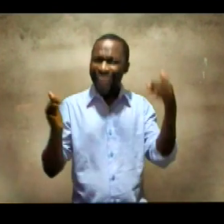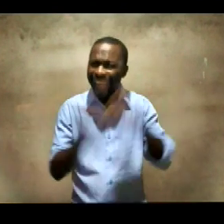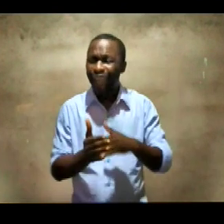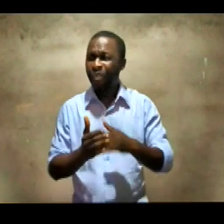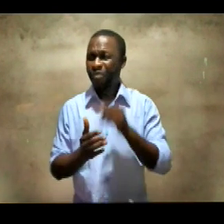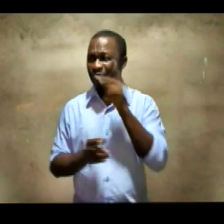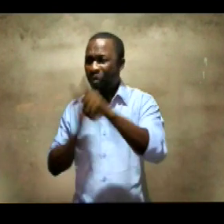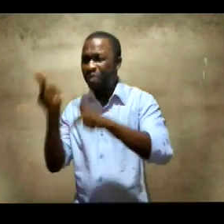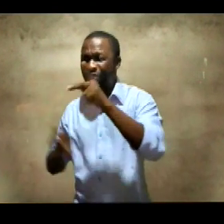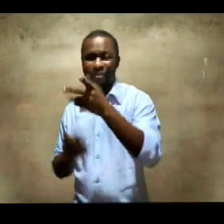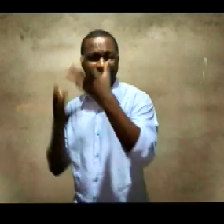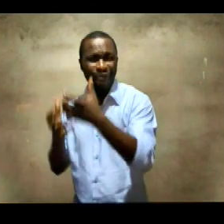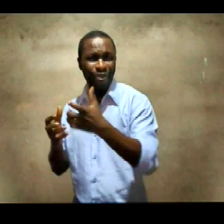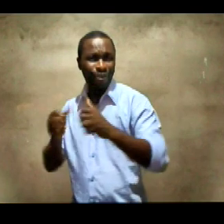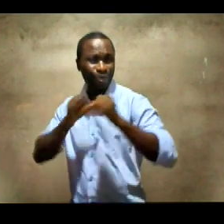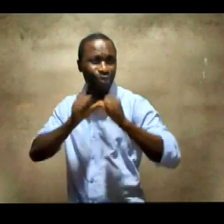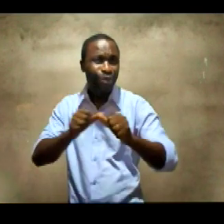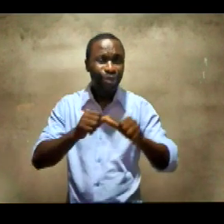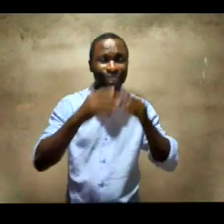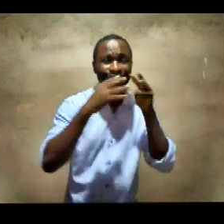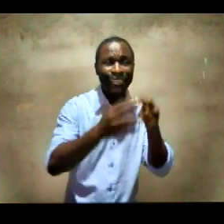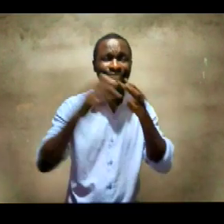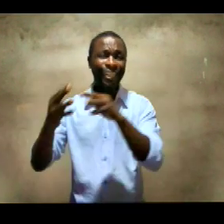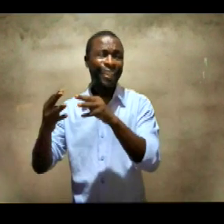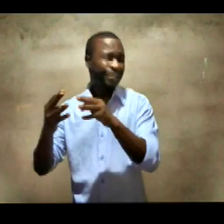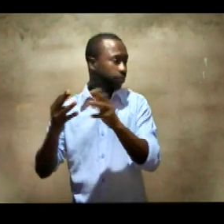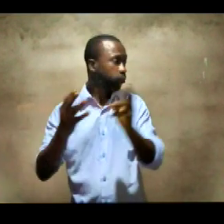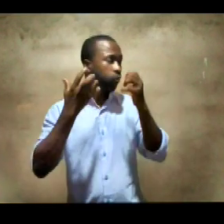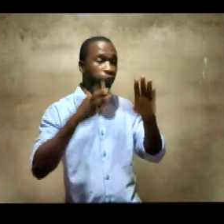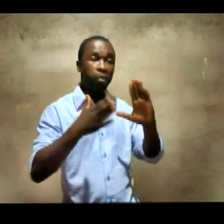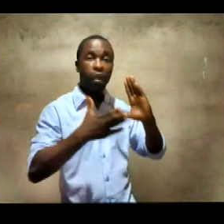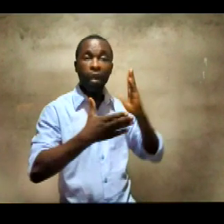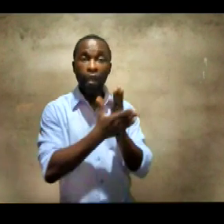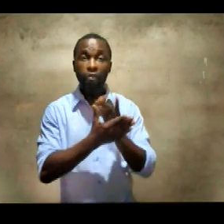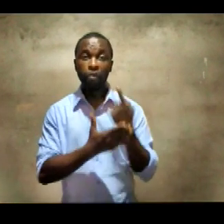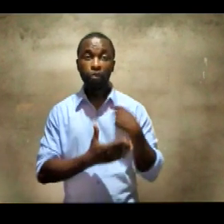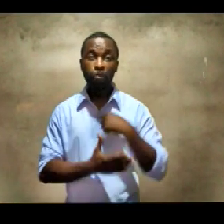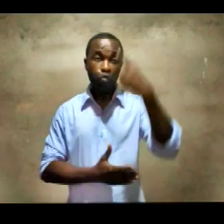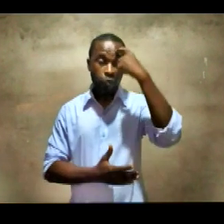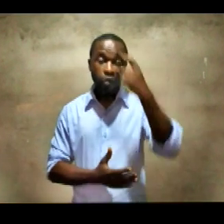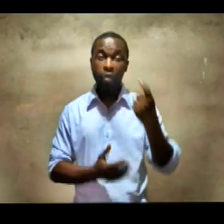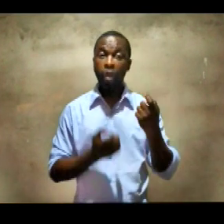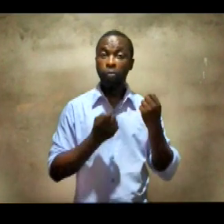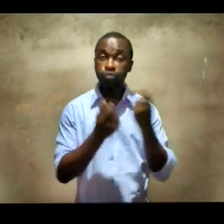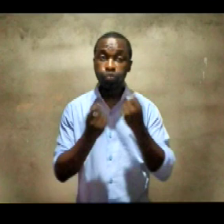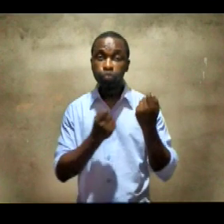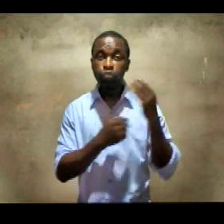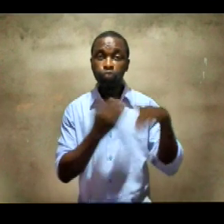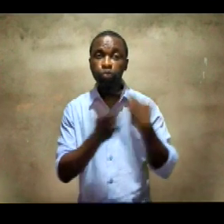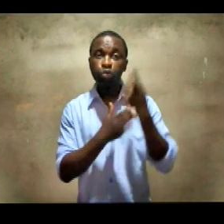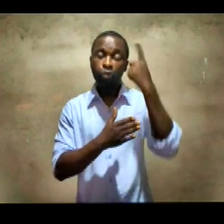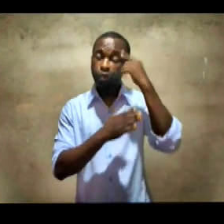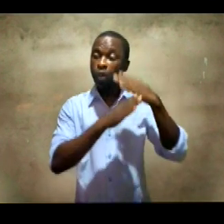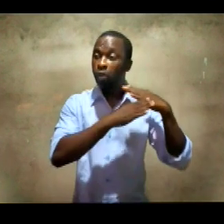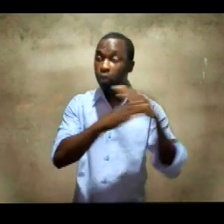la communauté internationale, nous sommes en train de nous atteler à ce que ces armes-là puissent être restituées volontairement